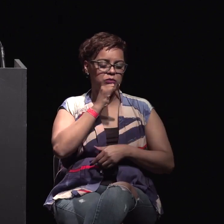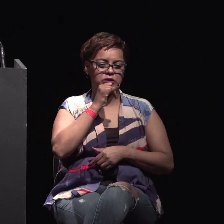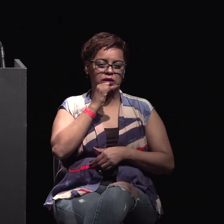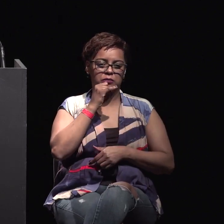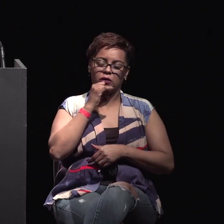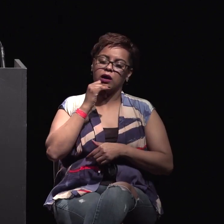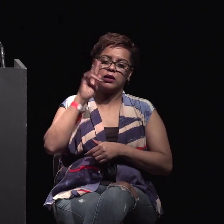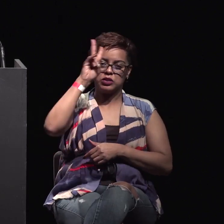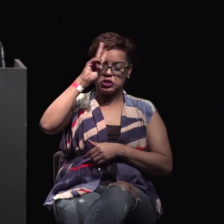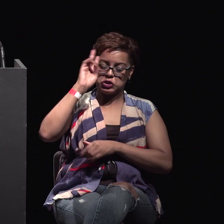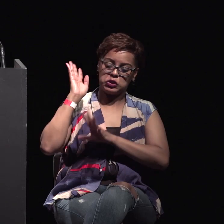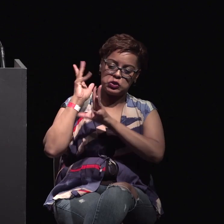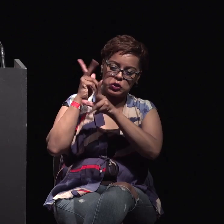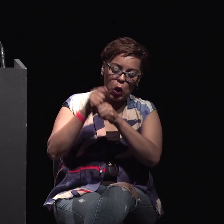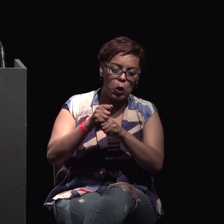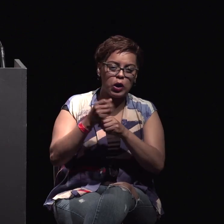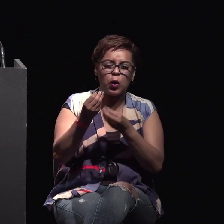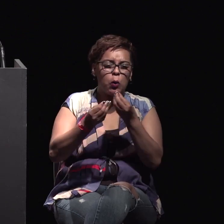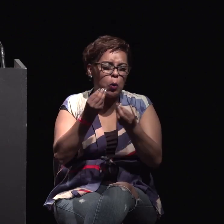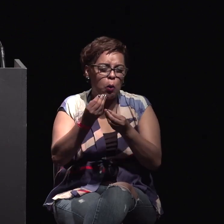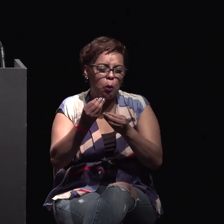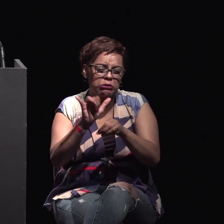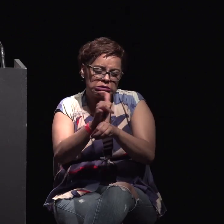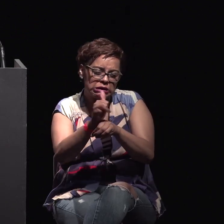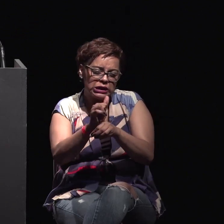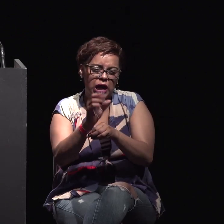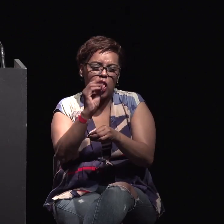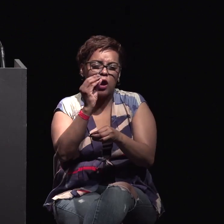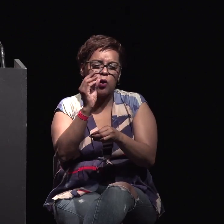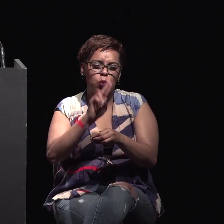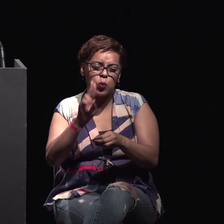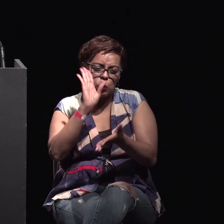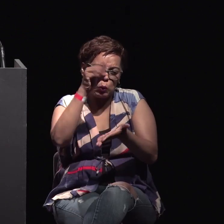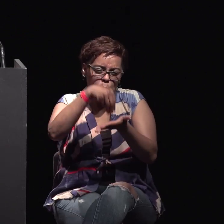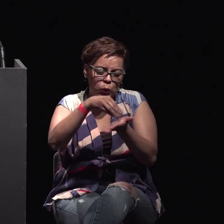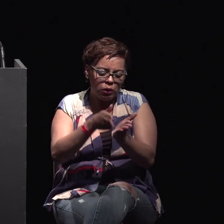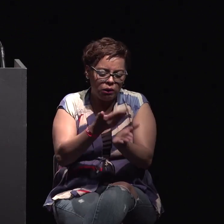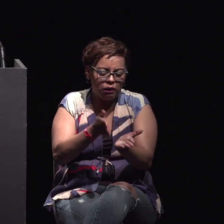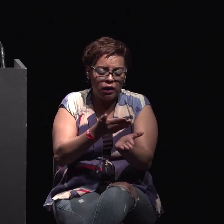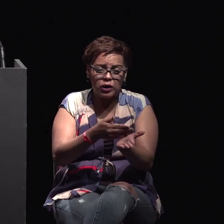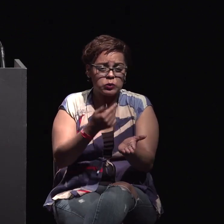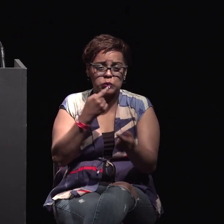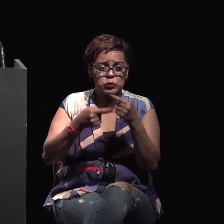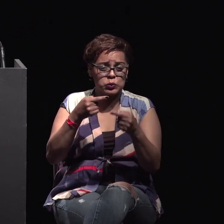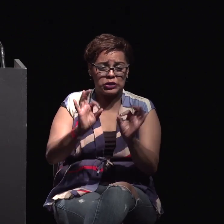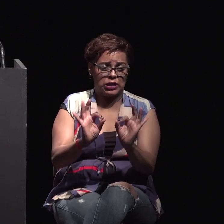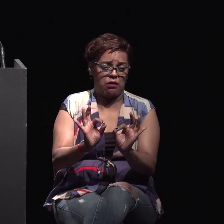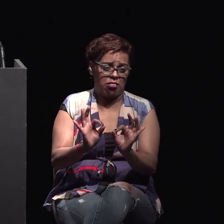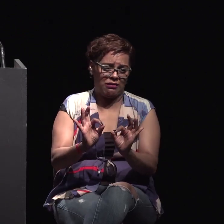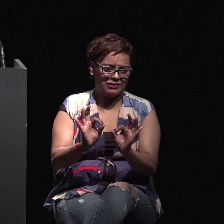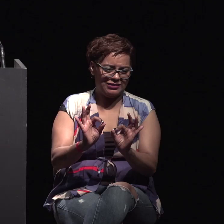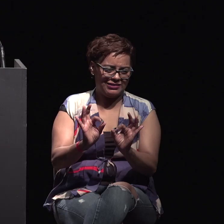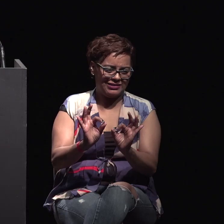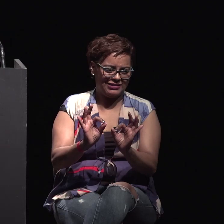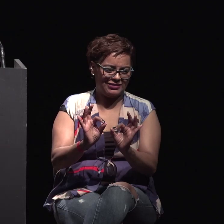enredos, de cenários. E a gente fica imobilizada em questões como